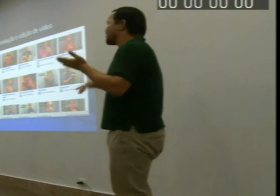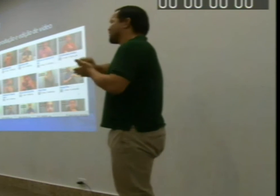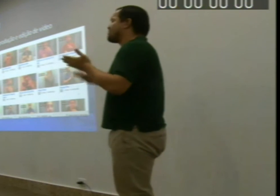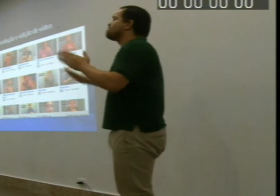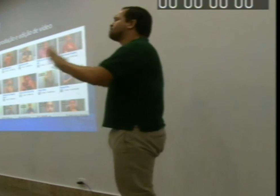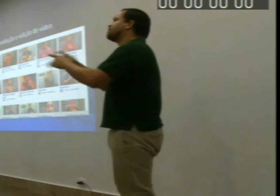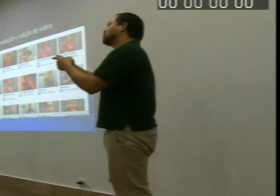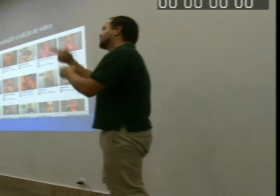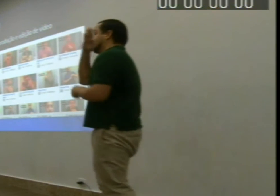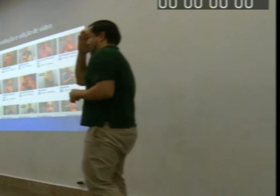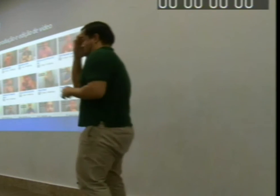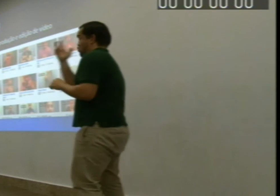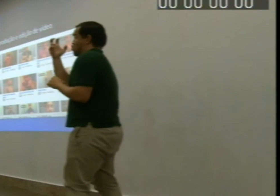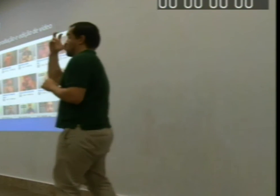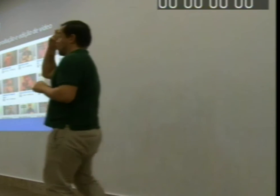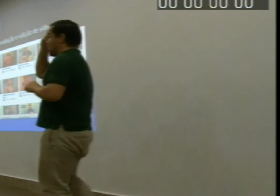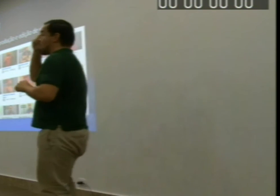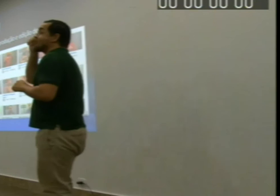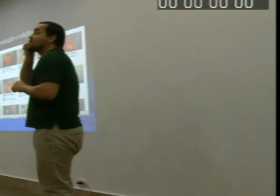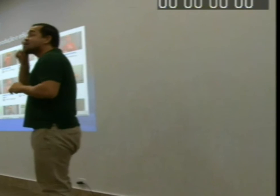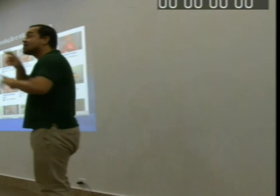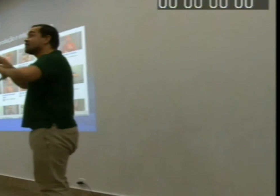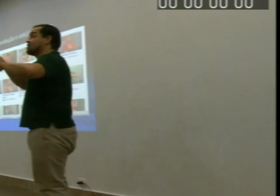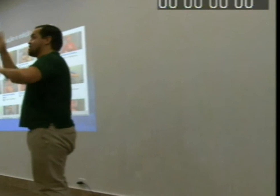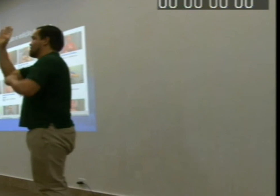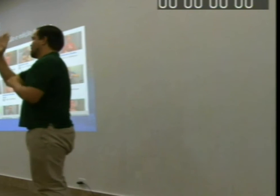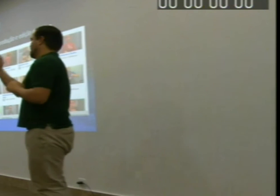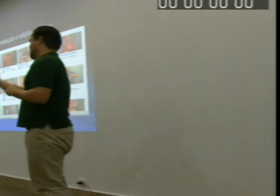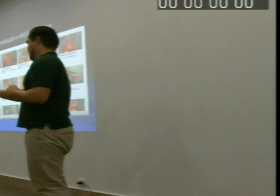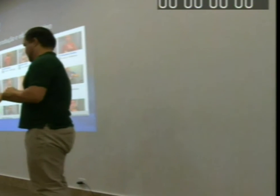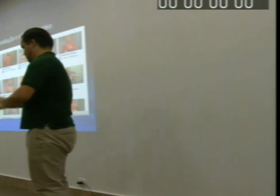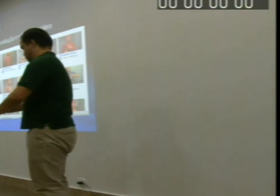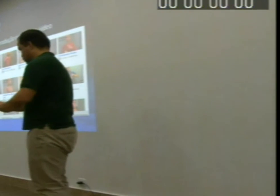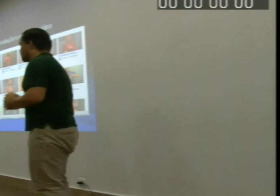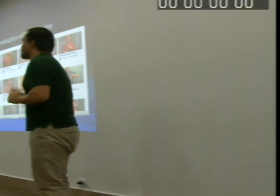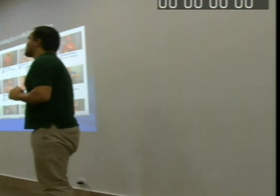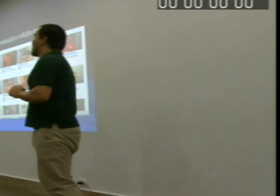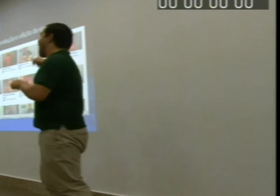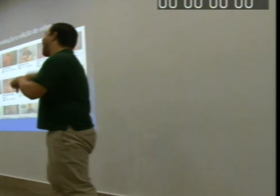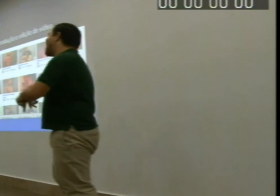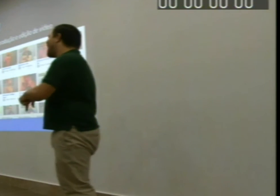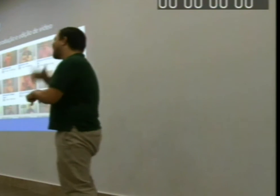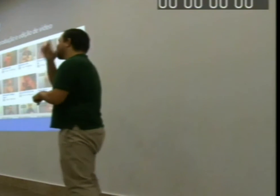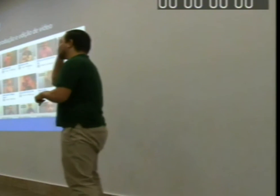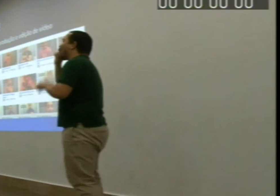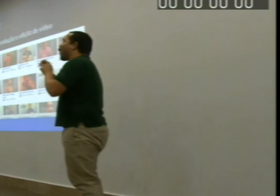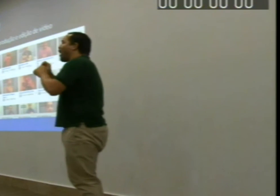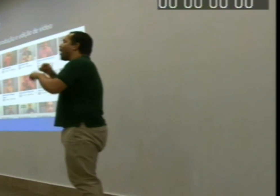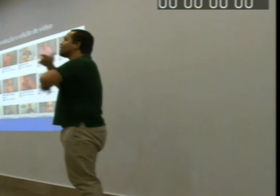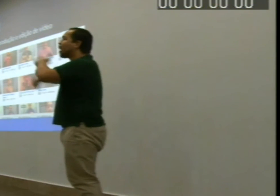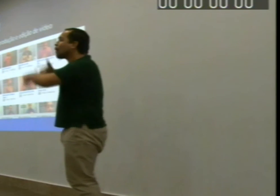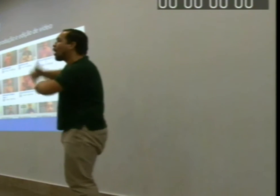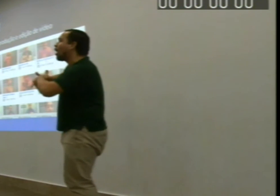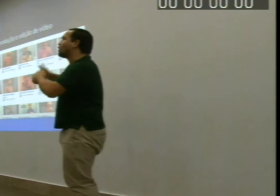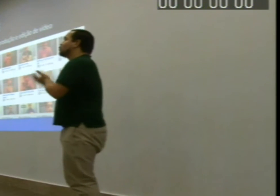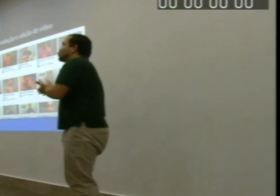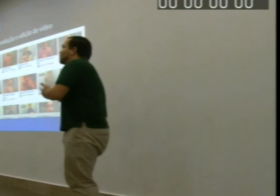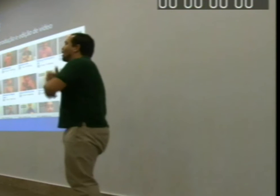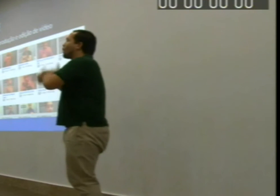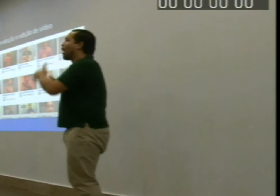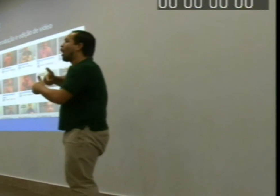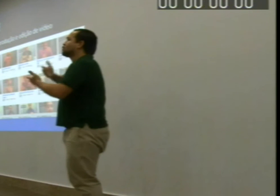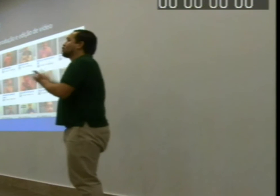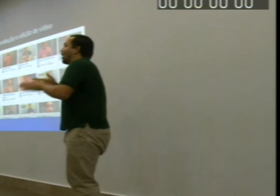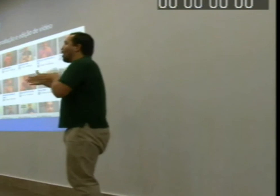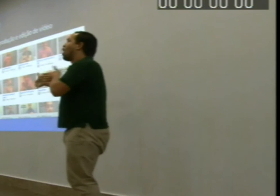são muitas atividades são muitas coisas a cultura americana é diferente da cultura brasileira aqui no Brasil as pessoas